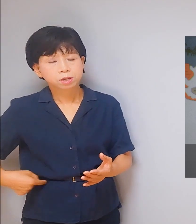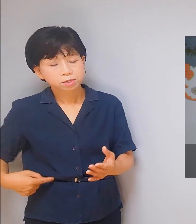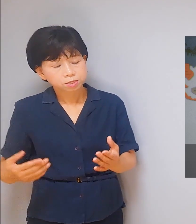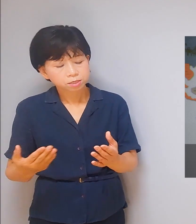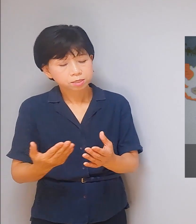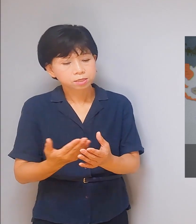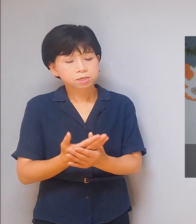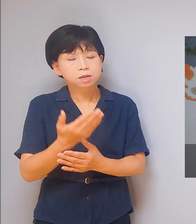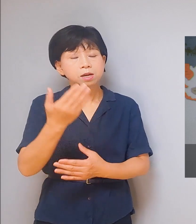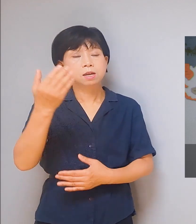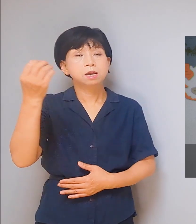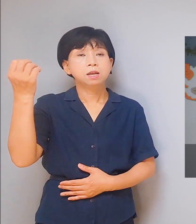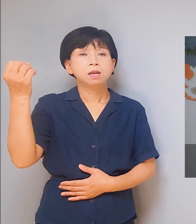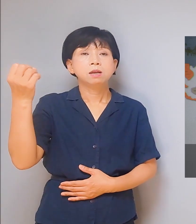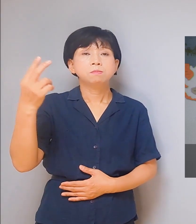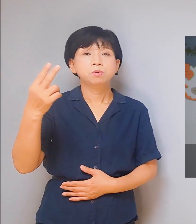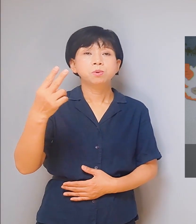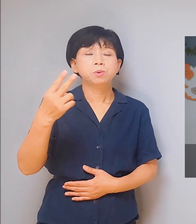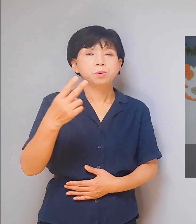내 죄를